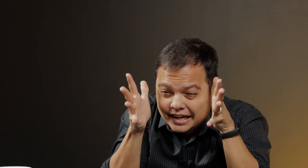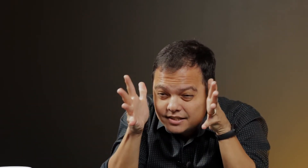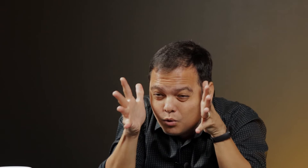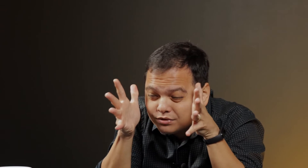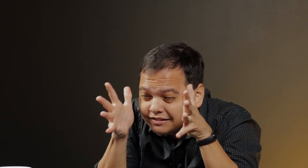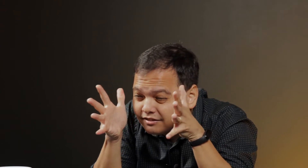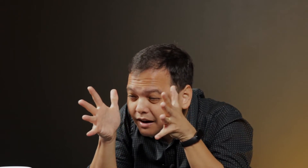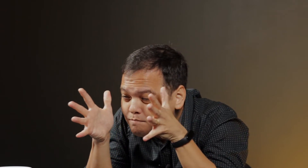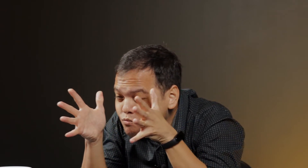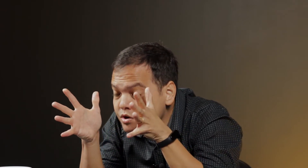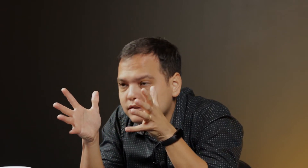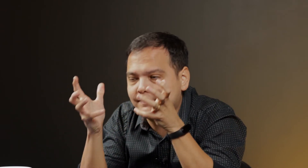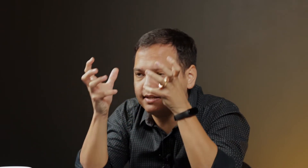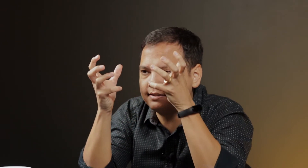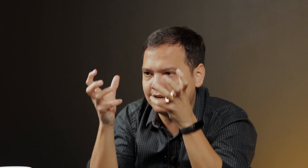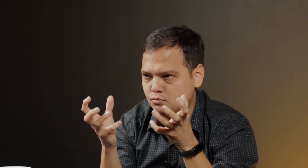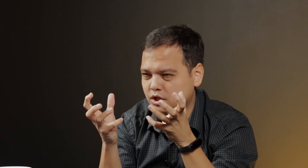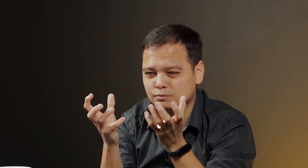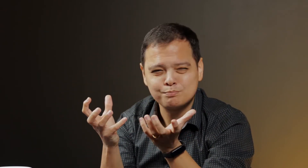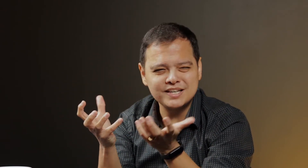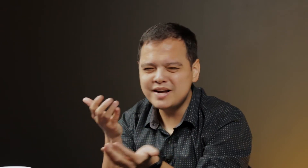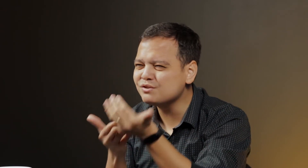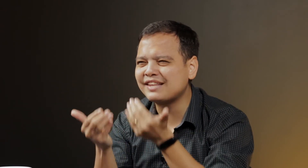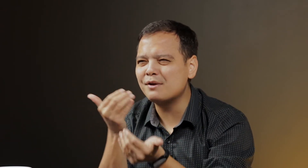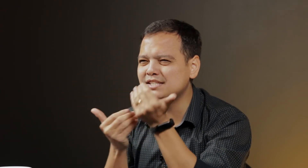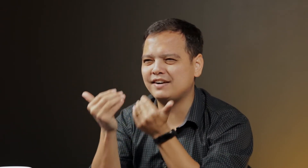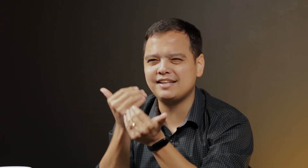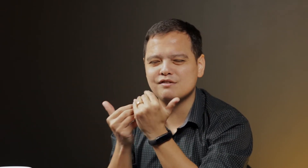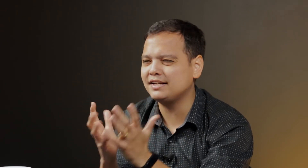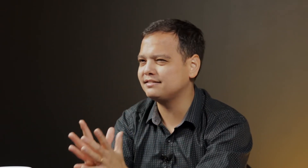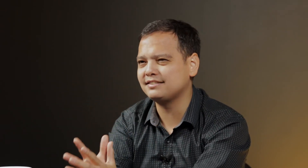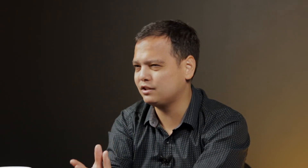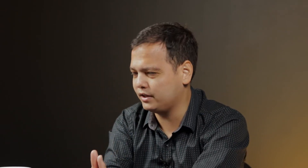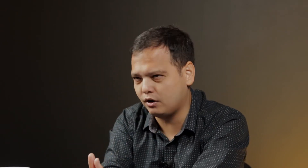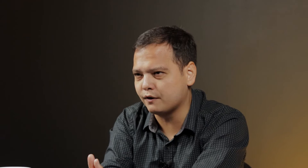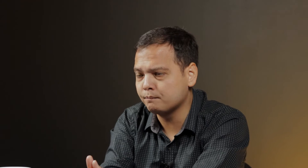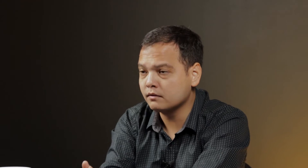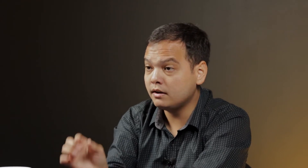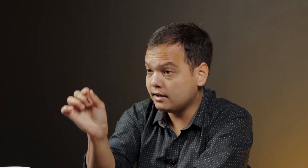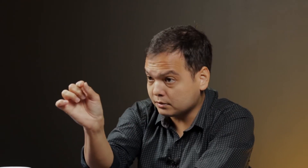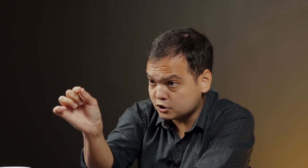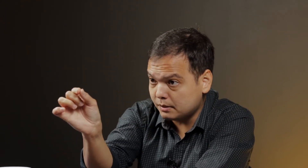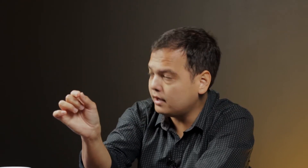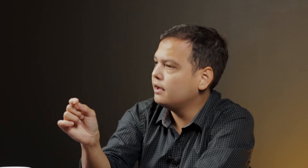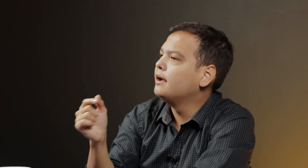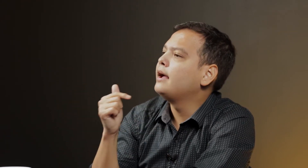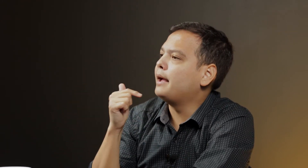se concentrar muito, você vai cansar muito. E o resultado que você vai ter não vai ser satisfatório. O que acontece com o bebê? É